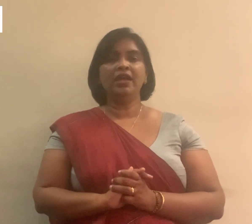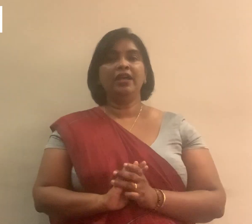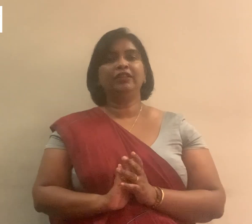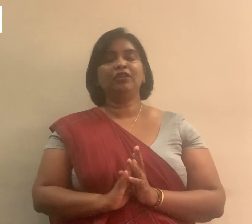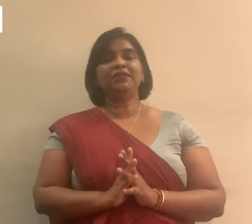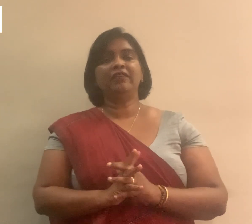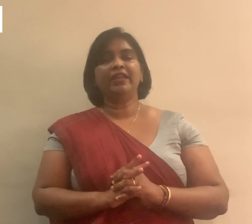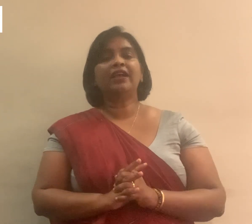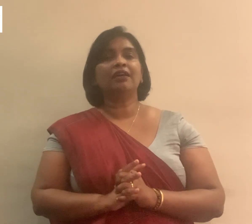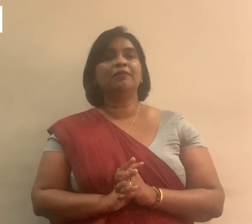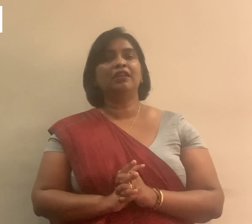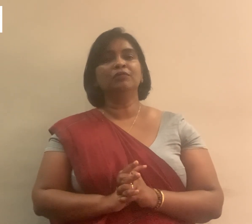එතකොට අපි තව එකක් බලමු.